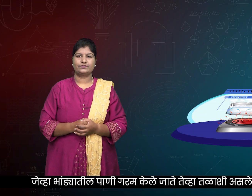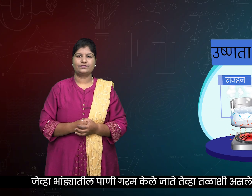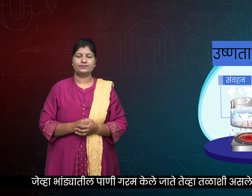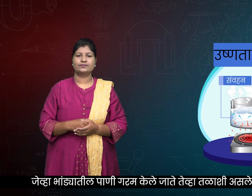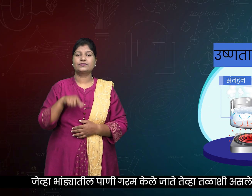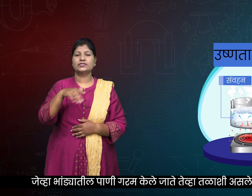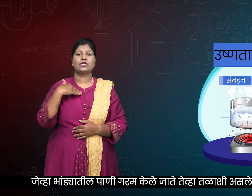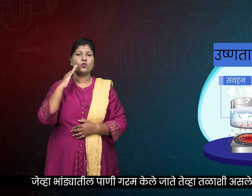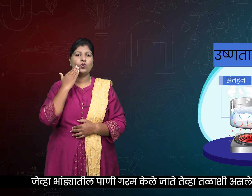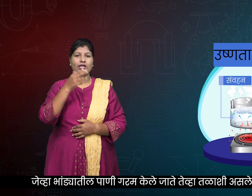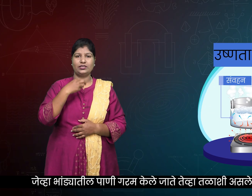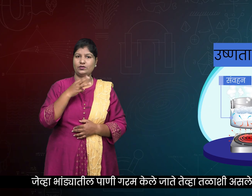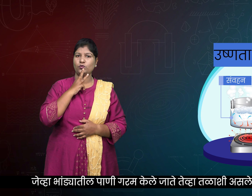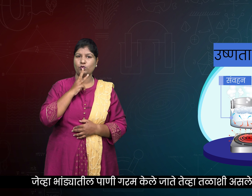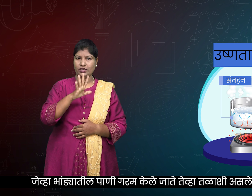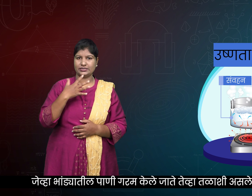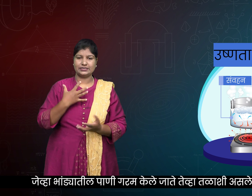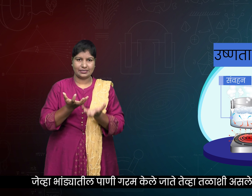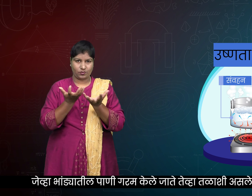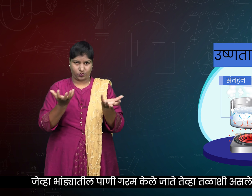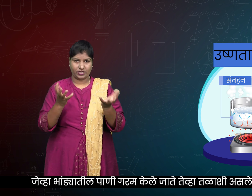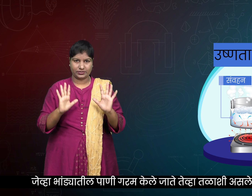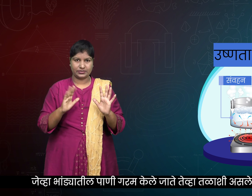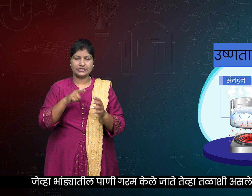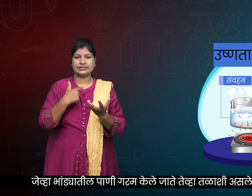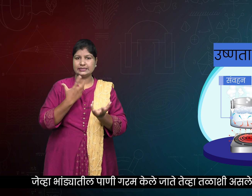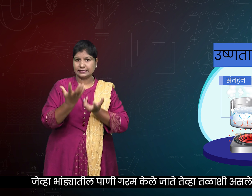जेव्हा भांड्यातील पाणी गरम केले जाते तेव्हा तळाशी असलेल्या पाण्याच्या रेणूंना